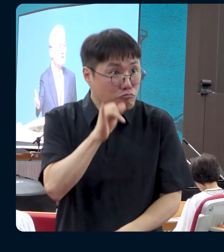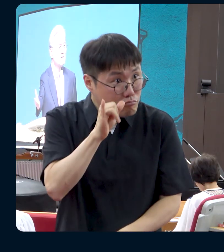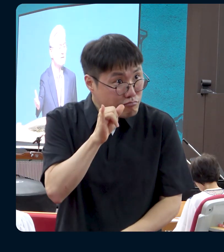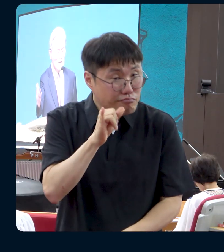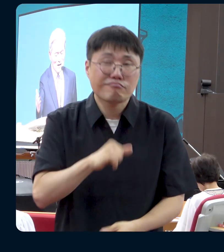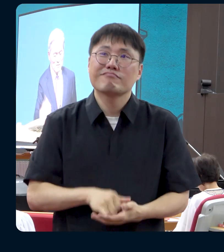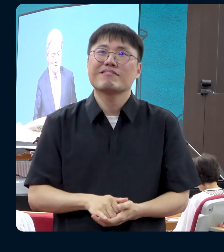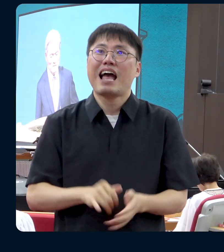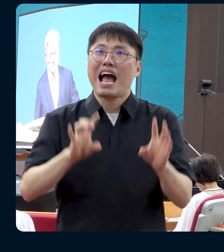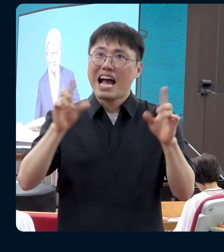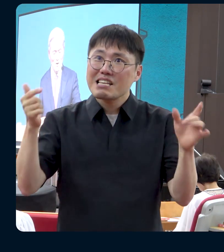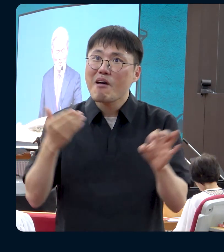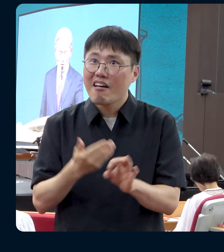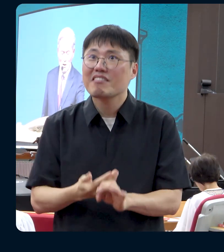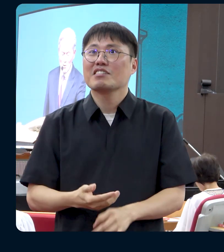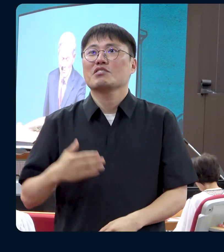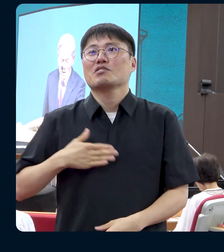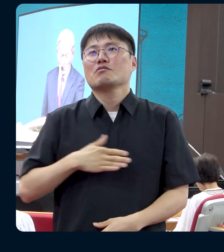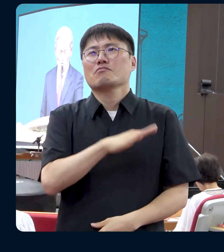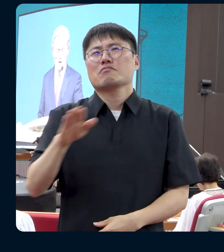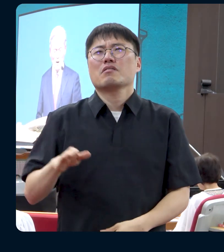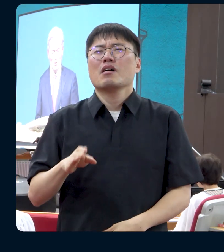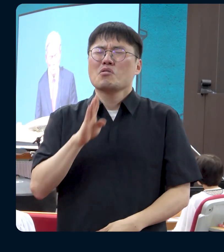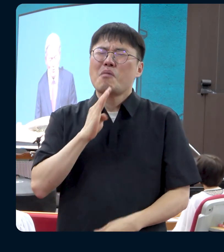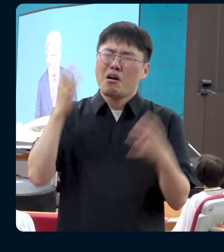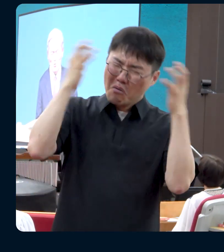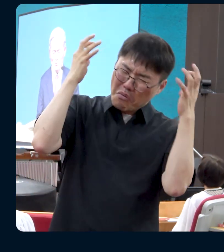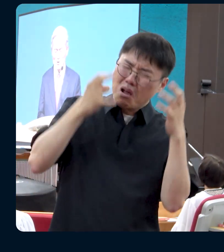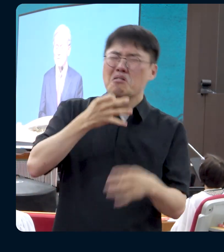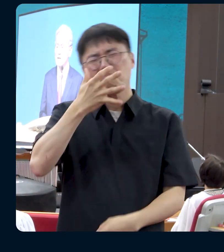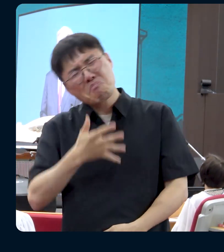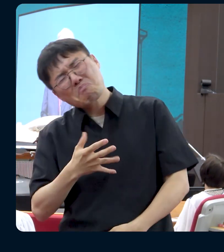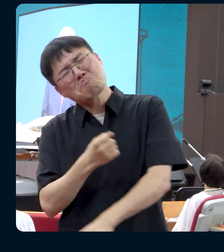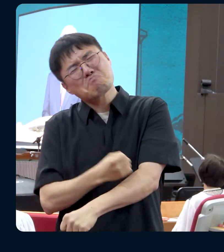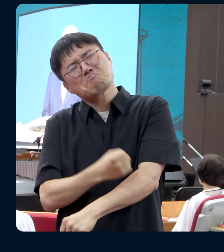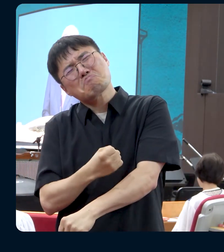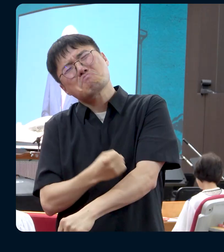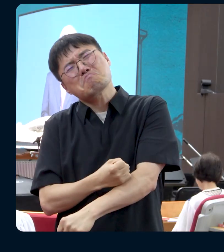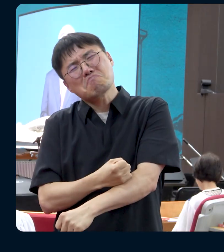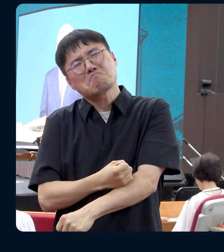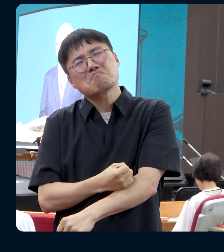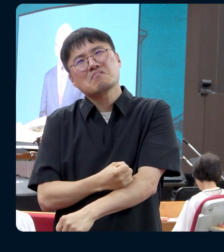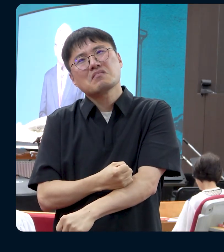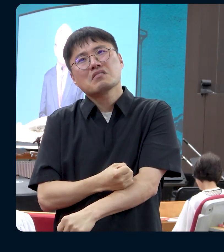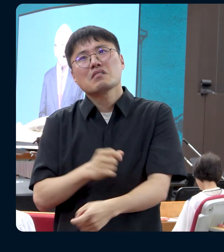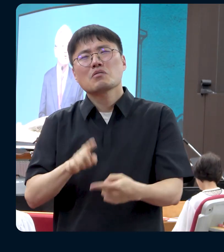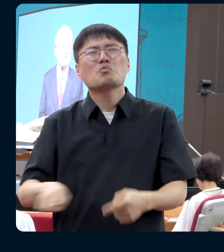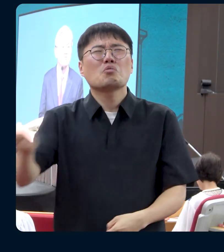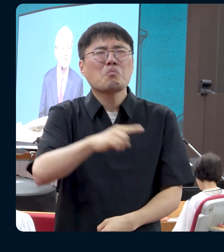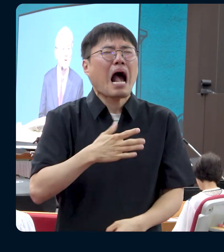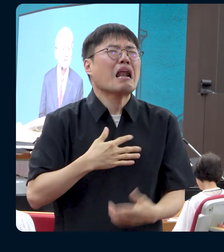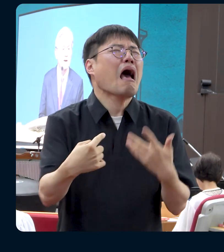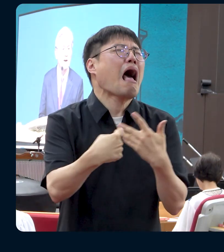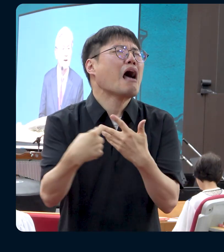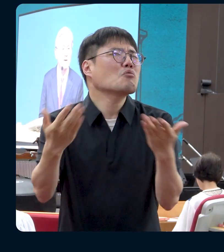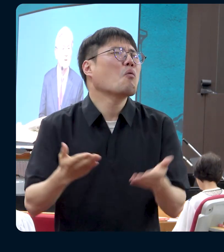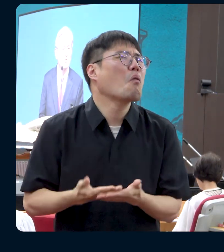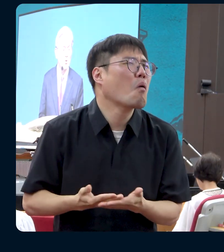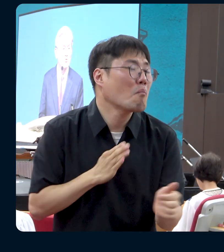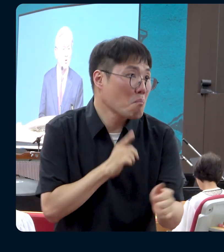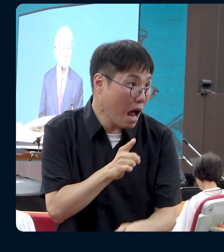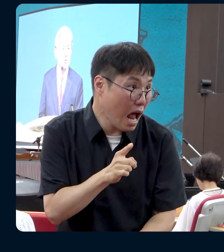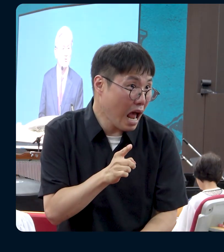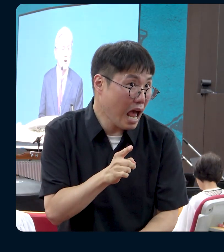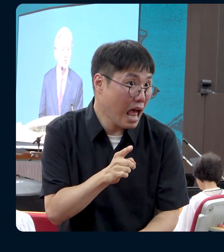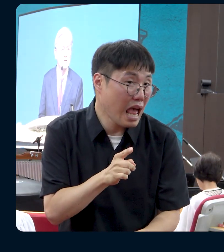그렇게 말하고 있습니까? 아니면 우리가 얼마나 고생하고 힘들고 어려운 일을 많이 겪었는지 그걸 너희가 좀 알아줬으면